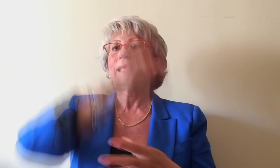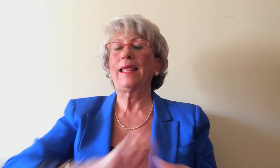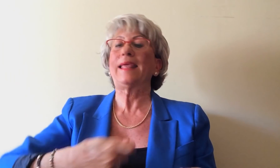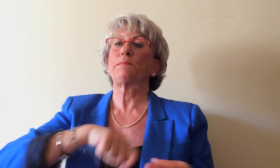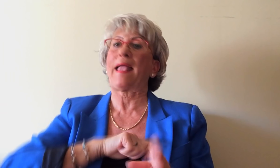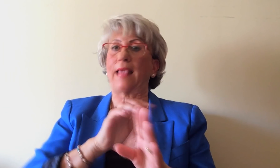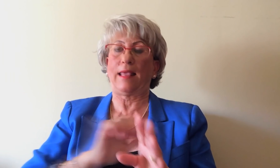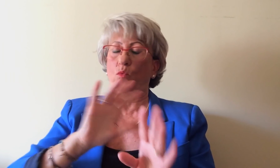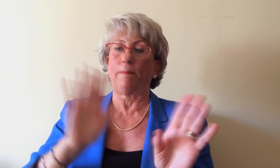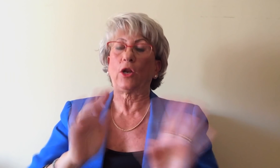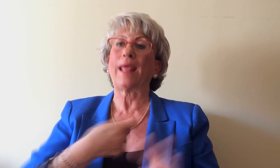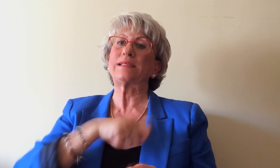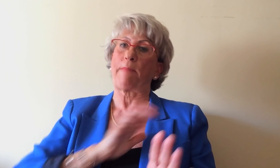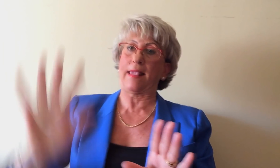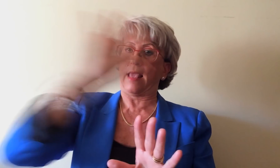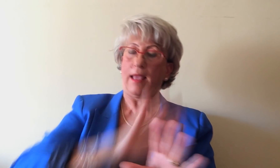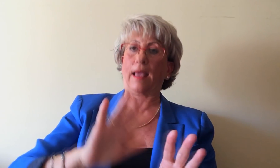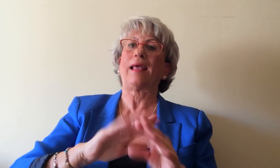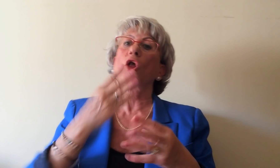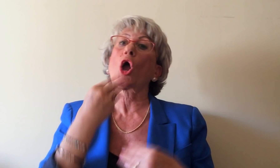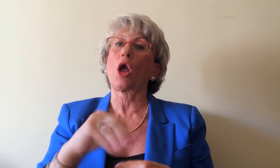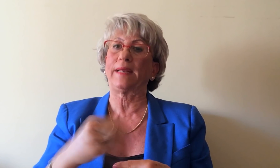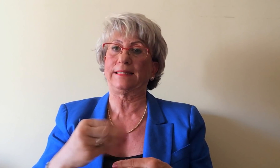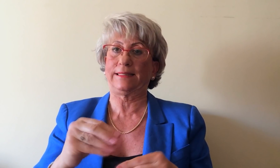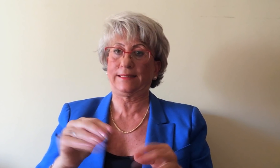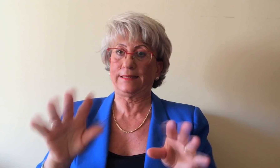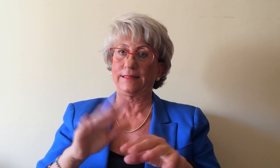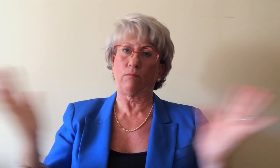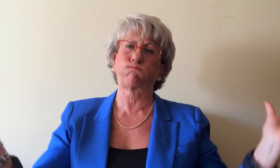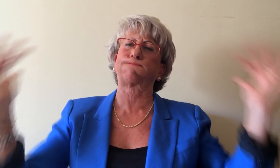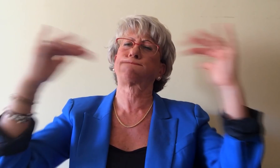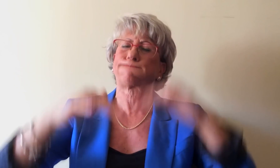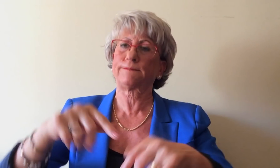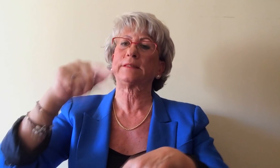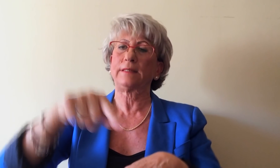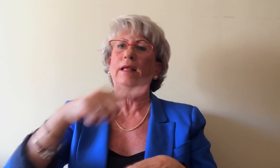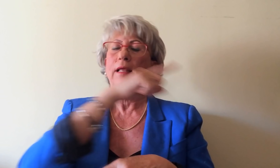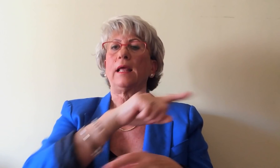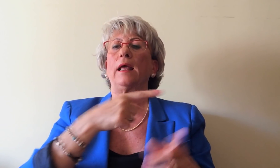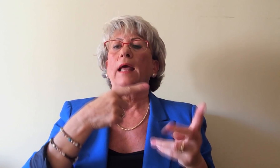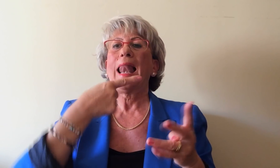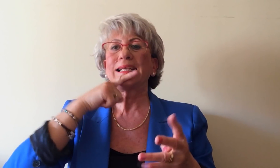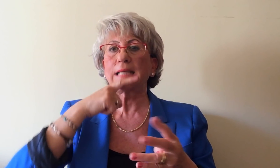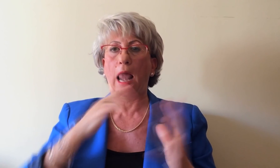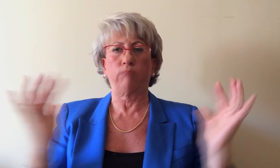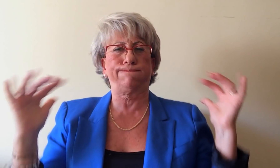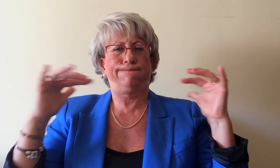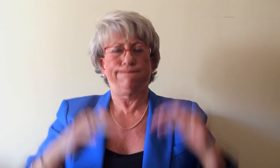sinó campament nacional per joves sords, en el qual s'agrupaven moltíssims joves a l'escala